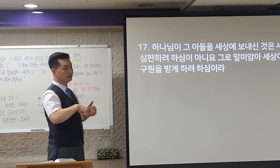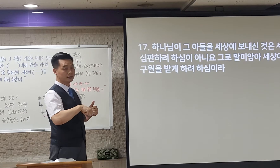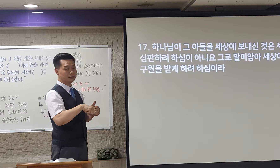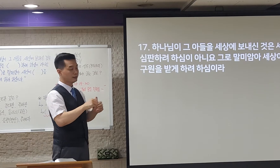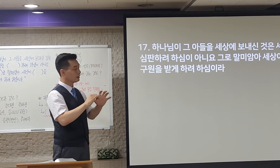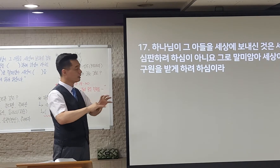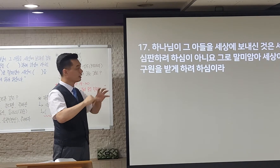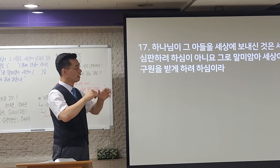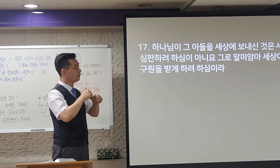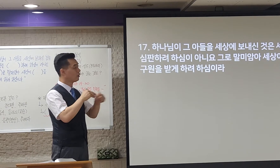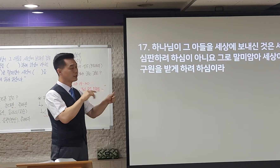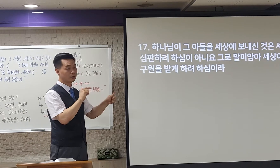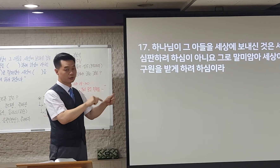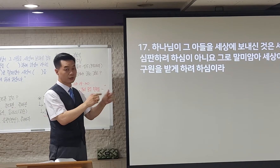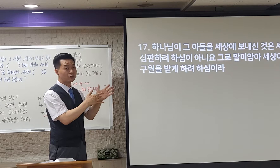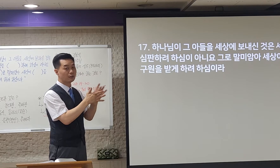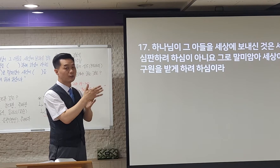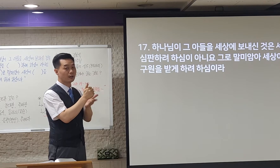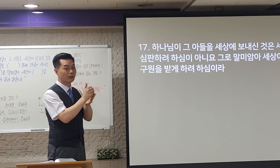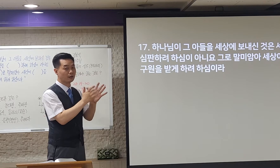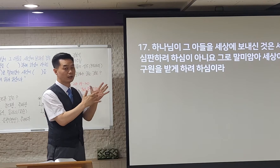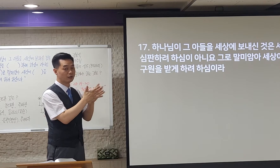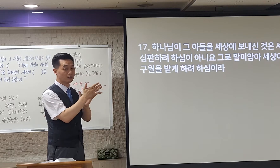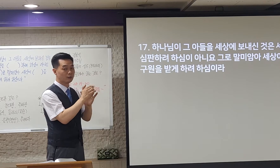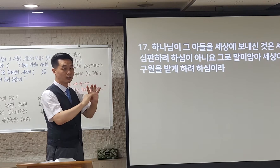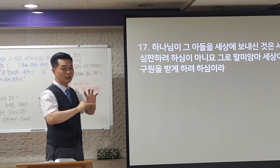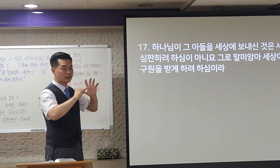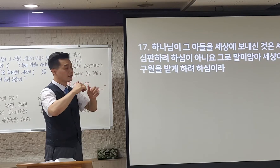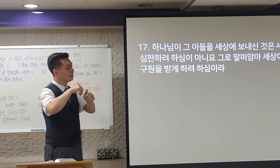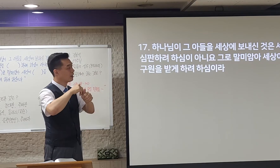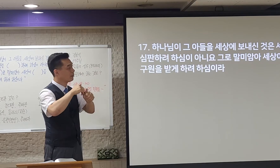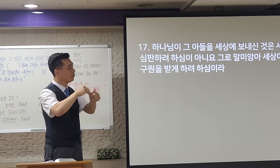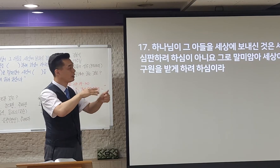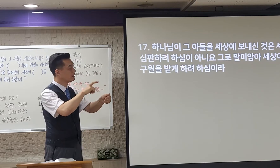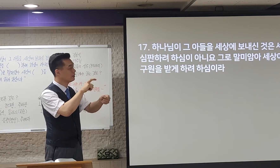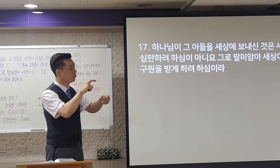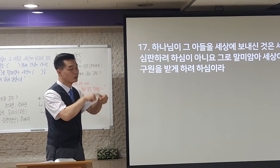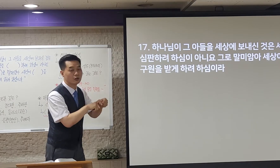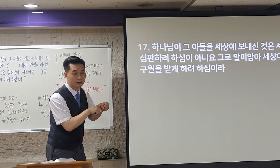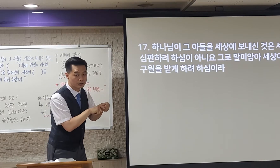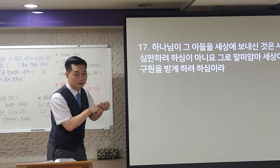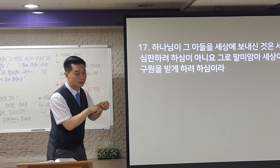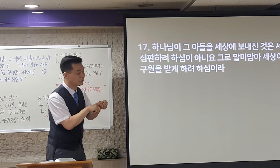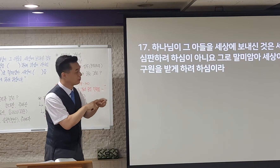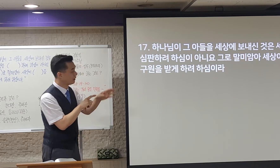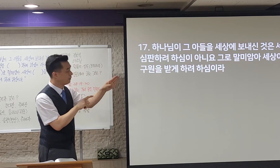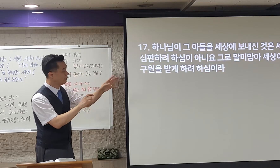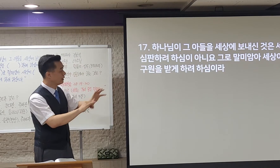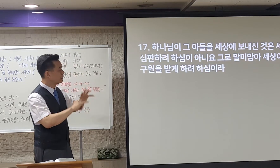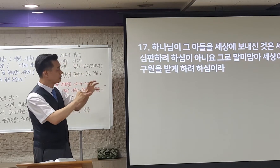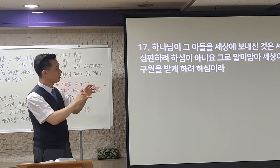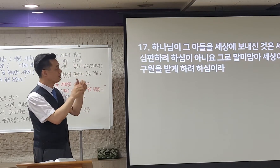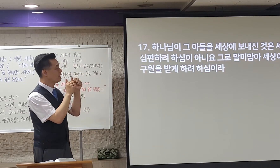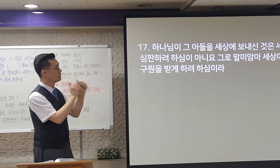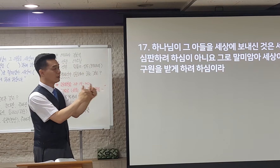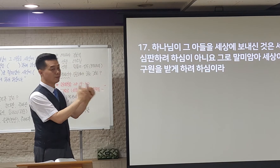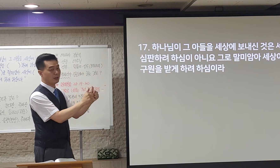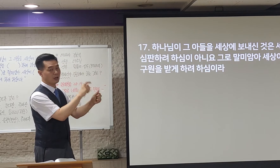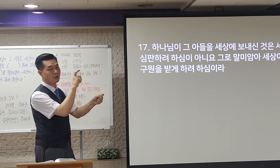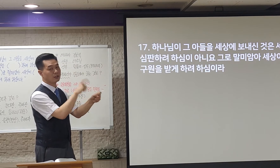아들을 세상에 보내신 것은, 예수님을 말해요. 예수님을 세상에 보내신 목적은, 보세요. 세상을 심판하려